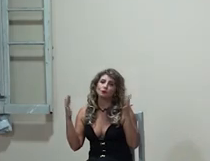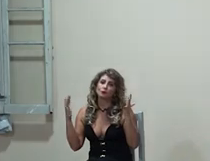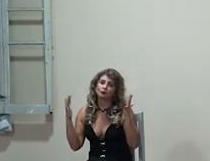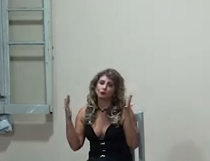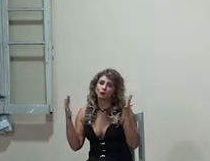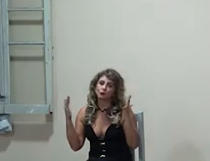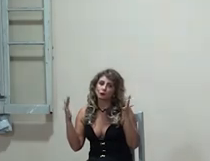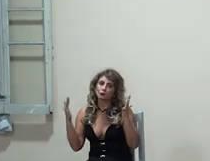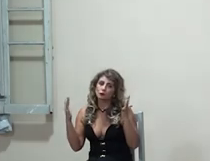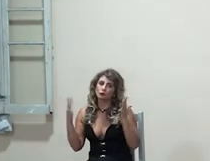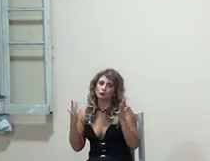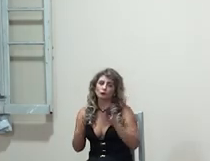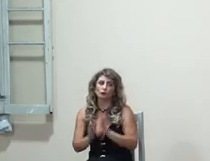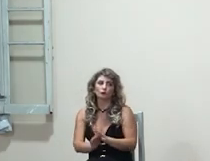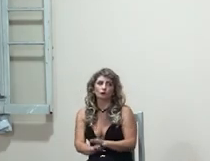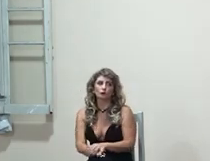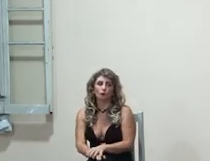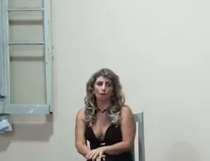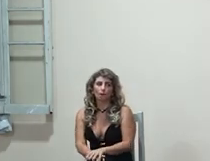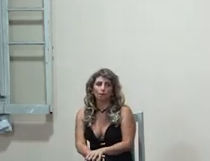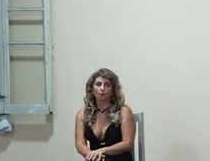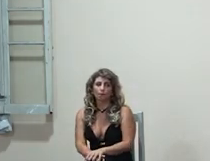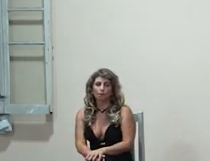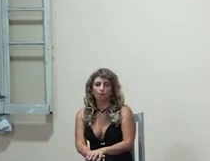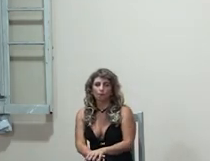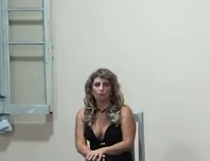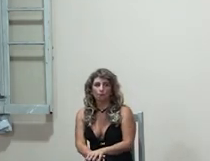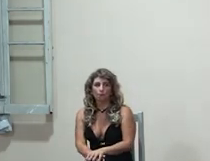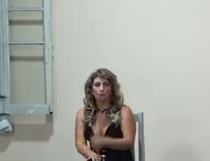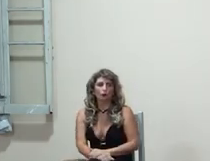Muito importante. Bom, eu quero